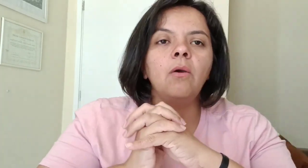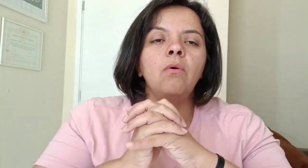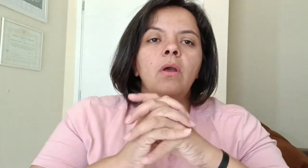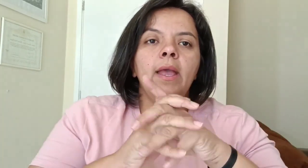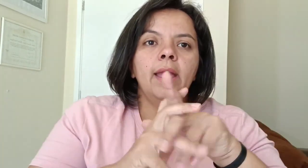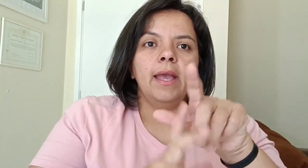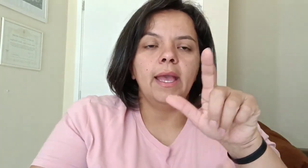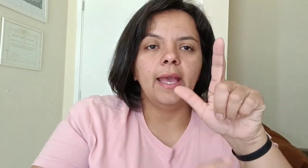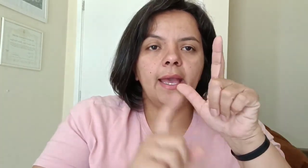Então,